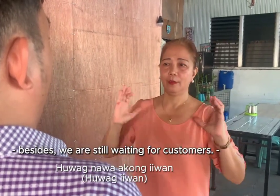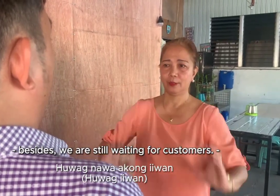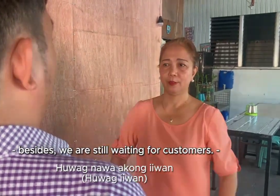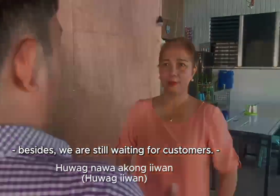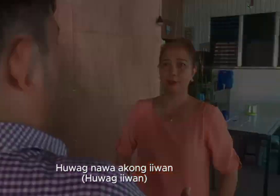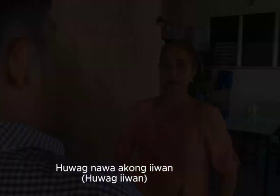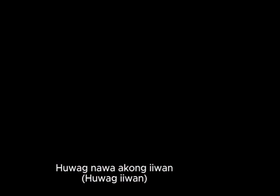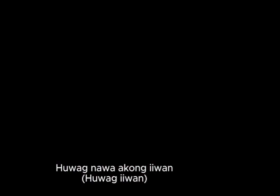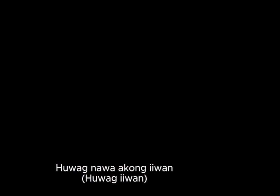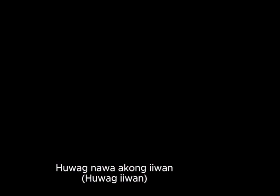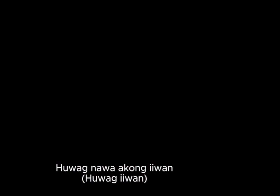iiwan